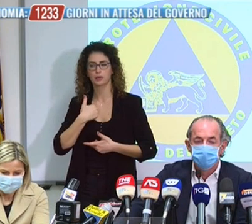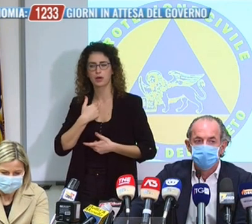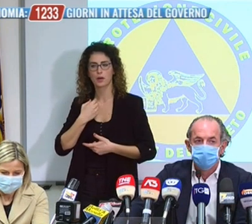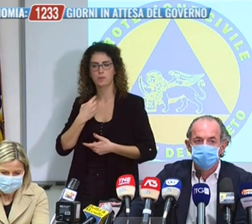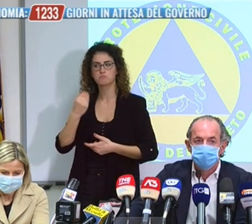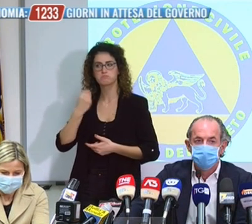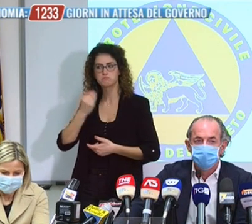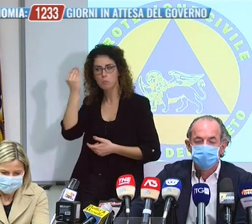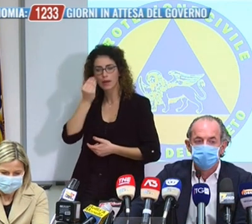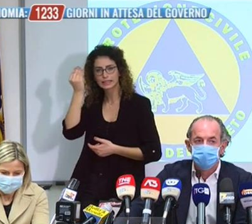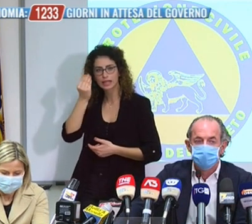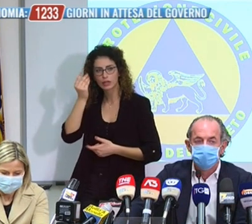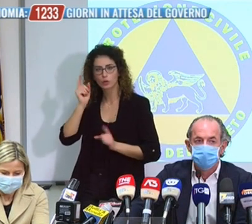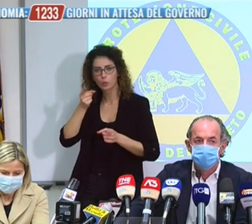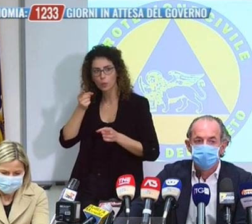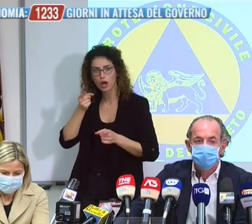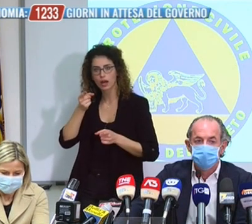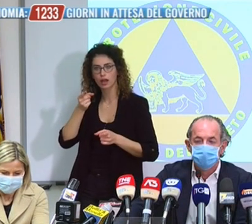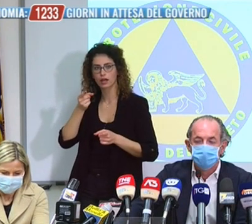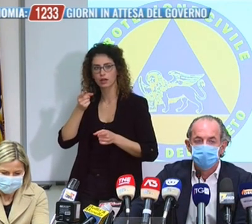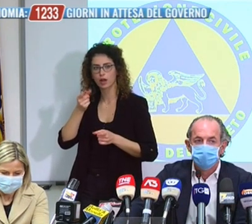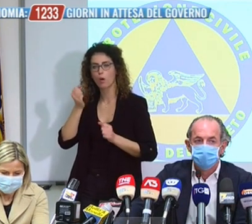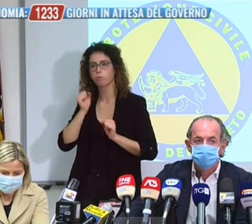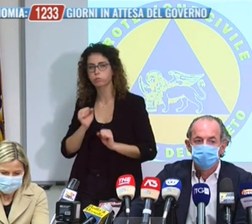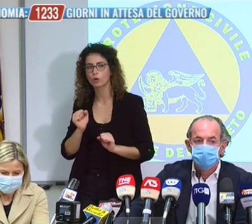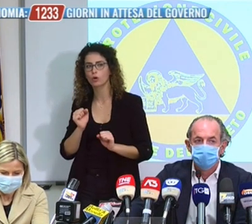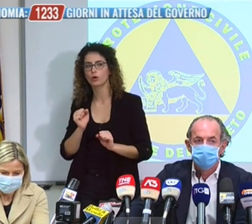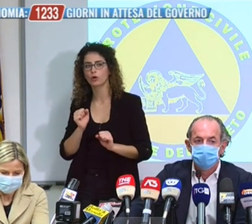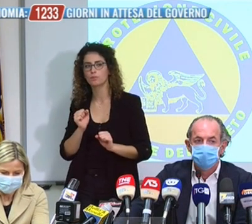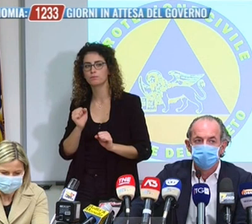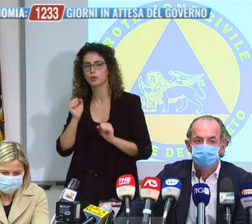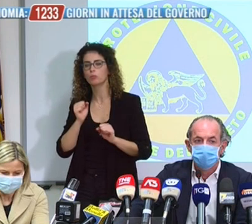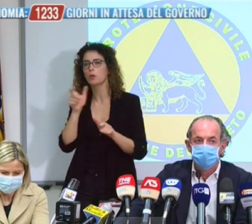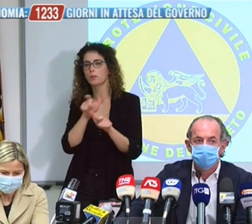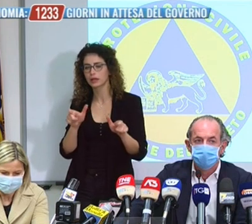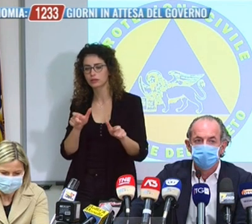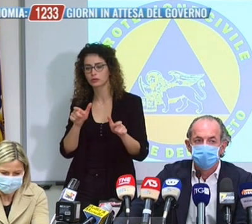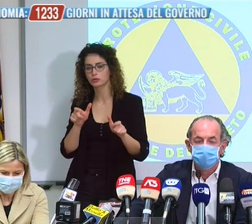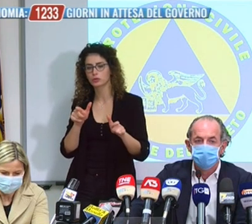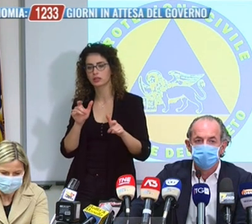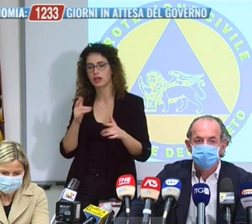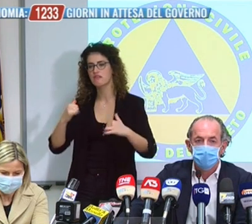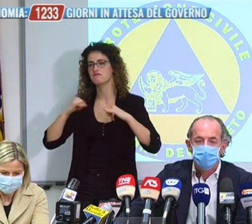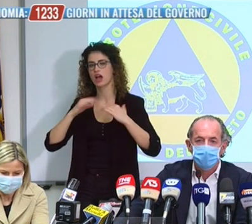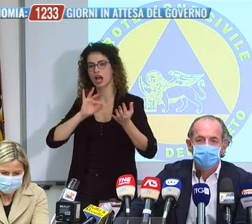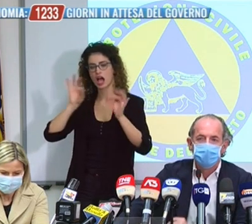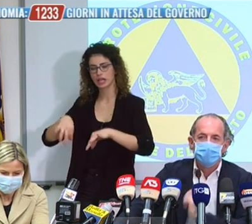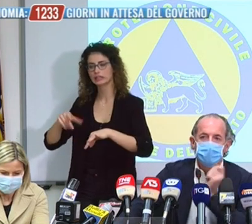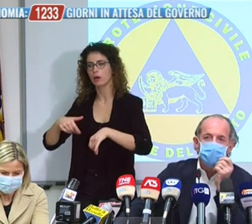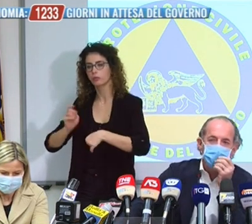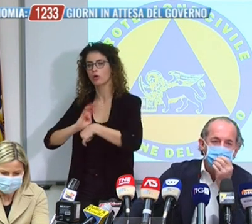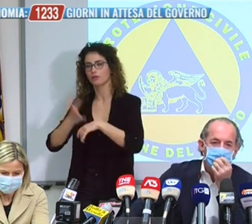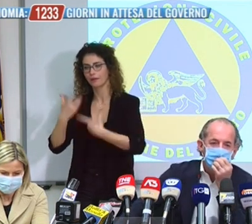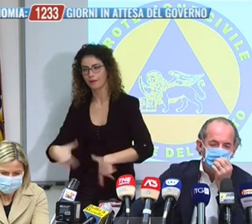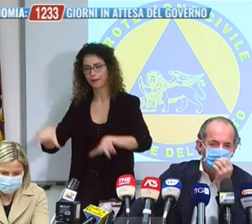del fatto che magari si riprende, cioè potrebbero esserci delle persone che vengono qui in vacanza e ci riportano il virus e riprendono. Ma guarda, tutto.